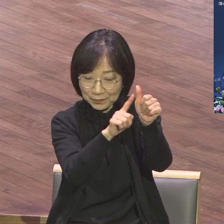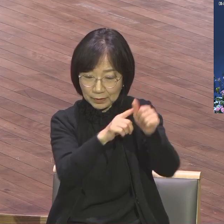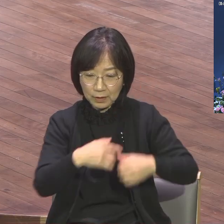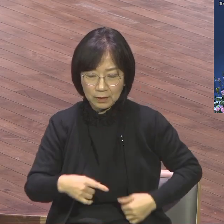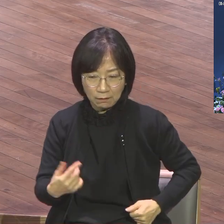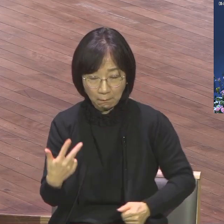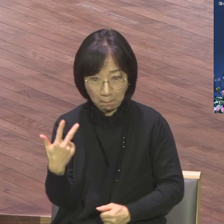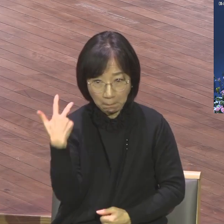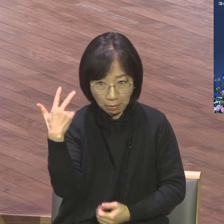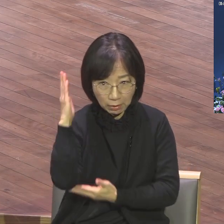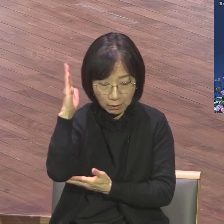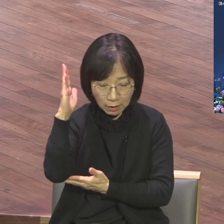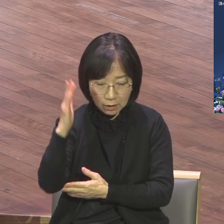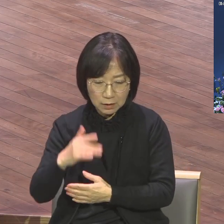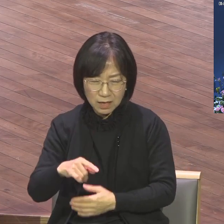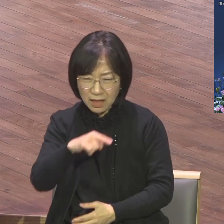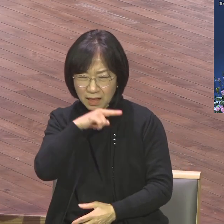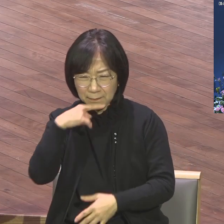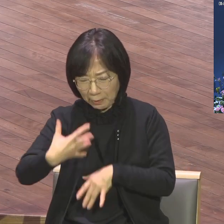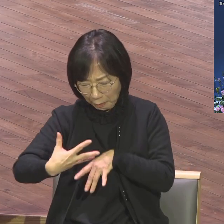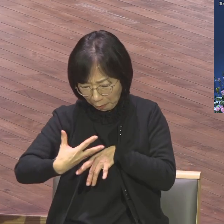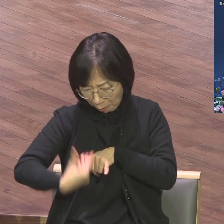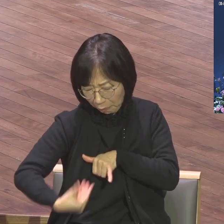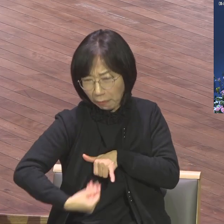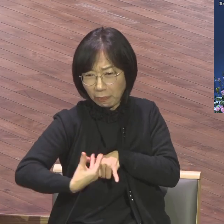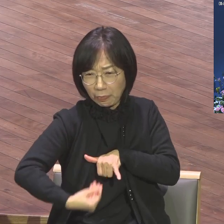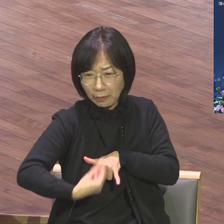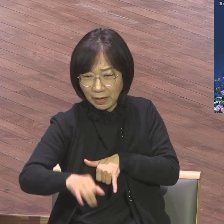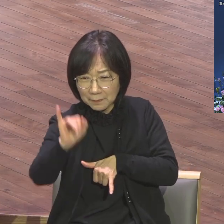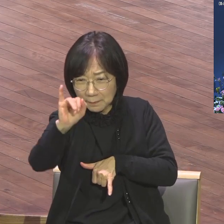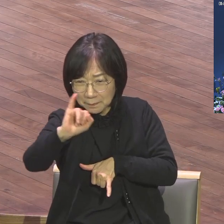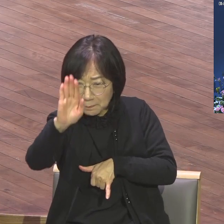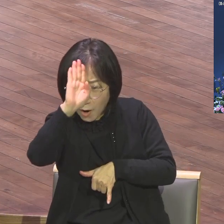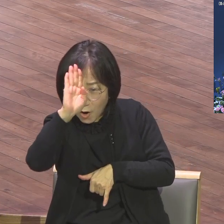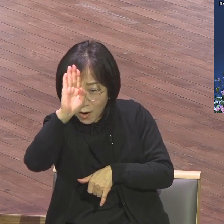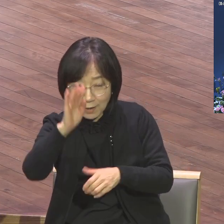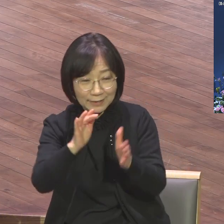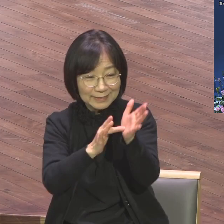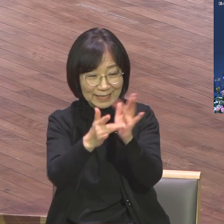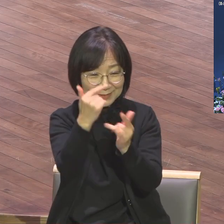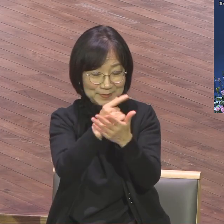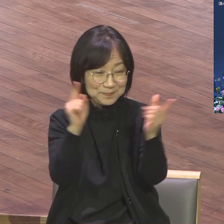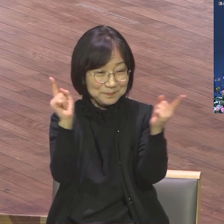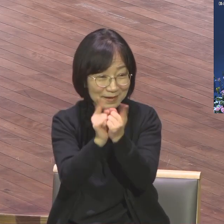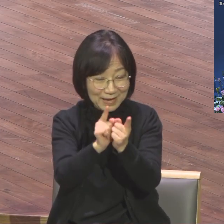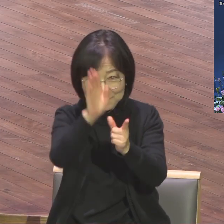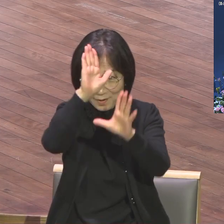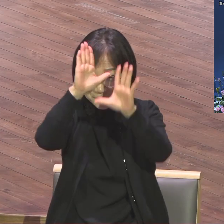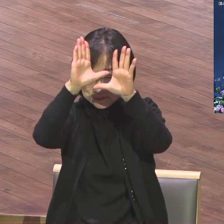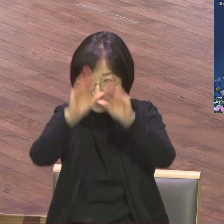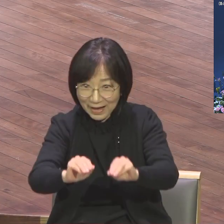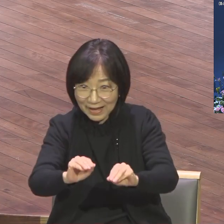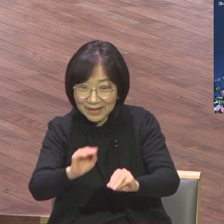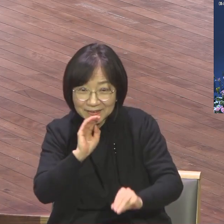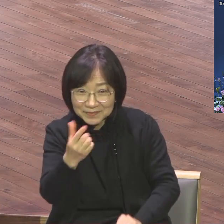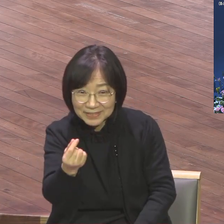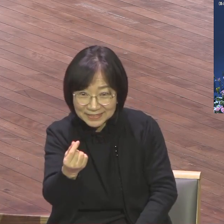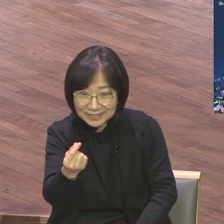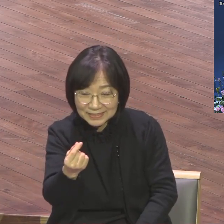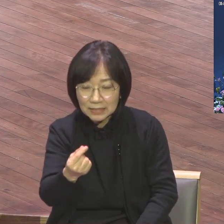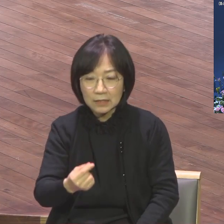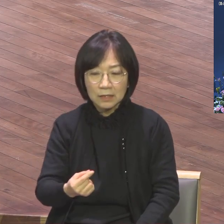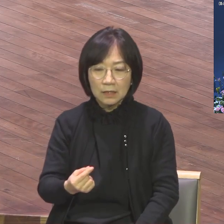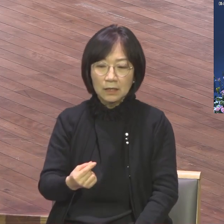여자가 예수님이 예수님을 만남으로 치유받았는데 그 출발점이 뭐였어요? 출발점이